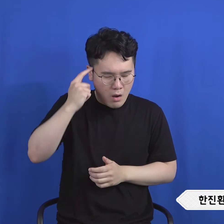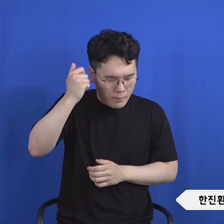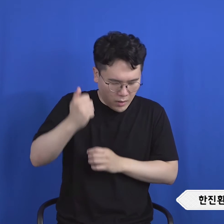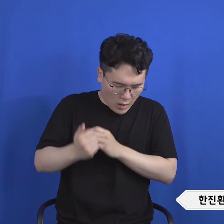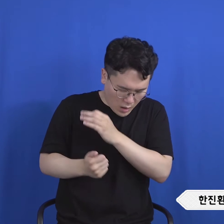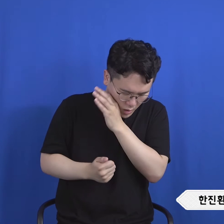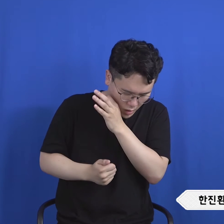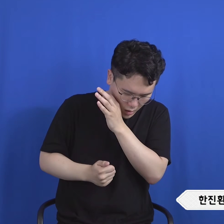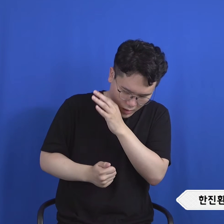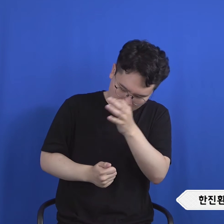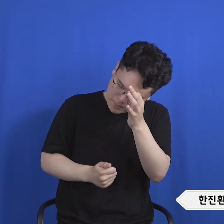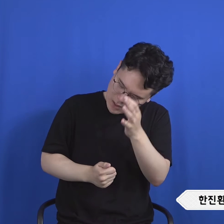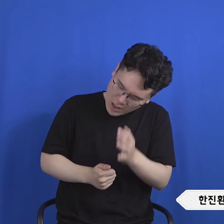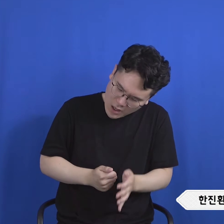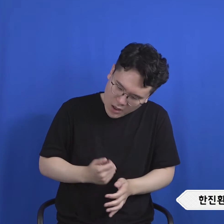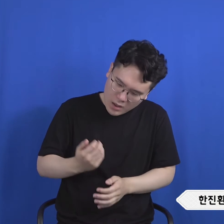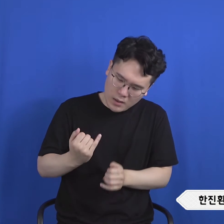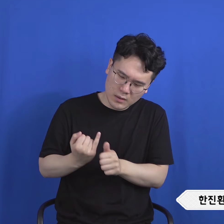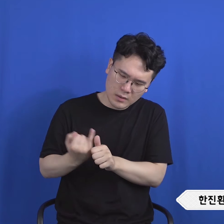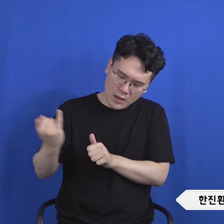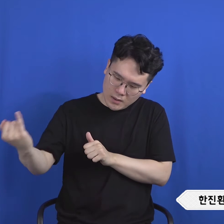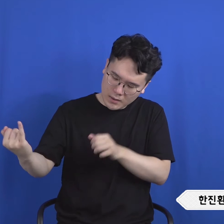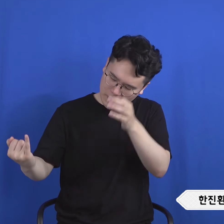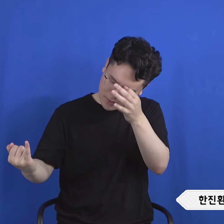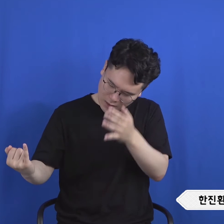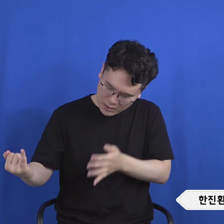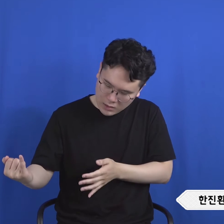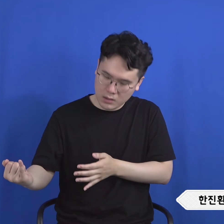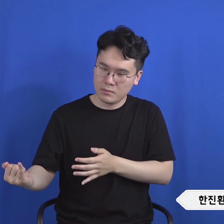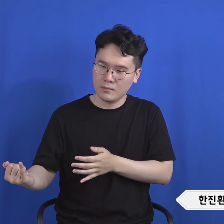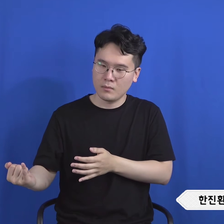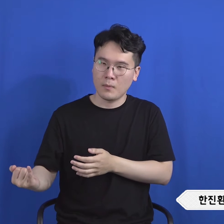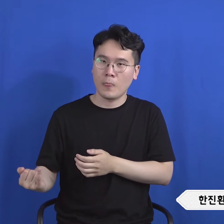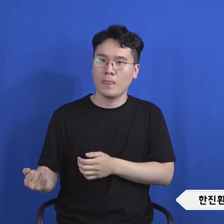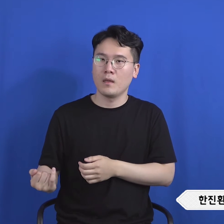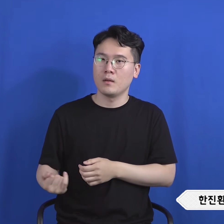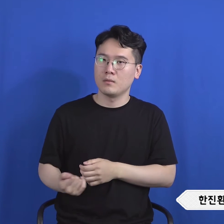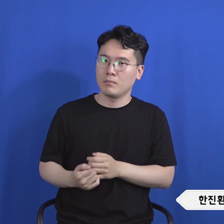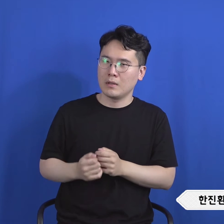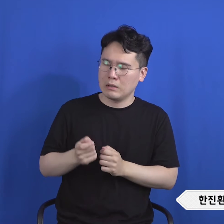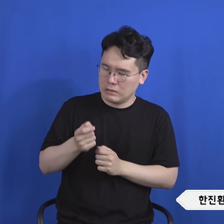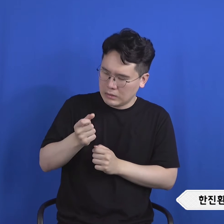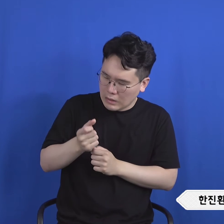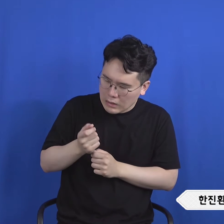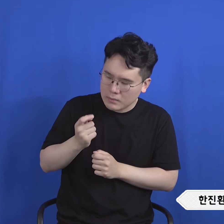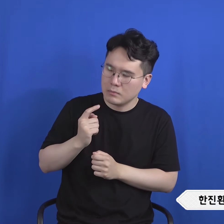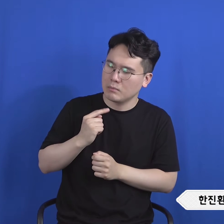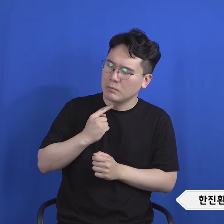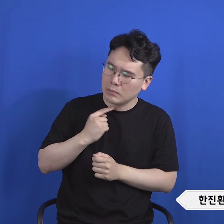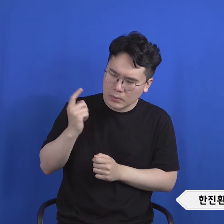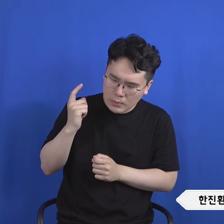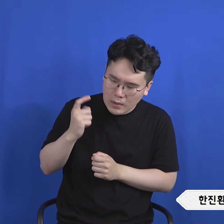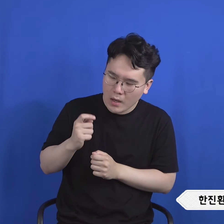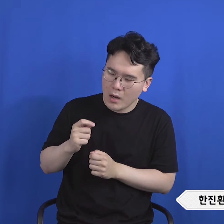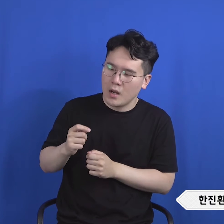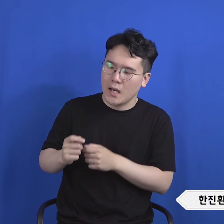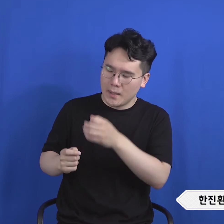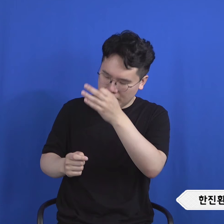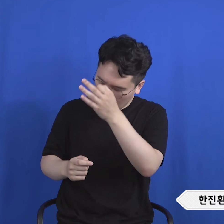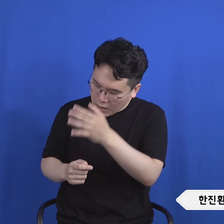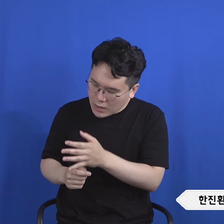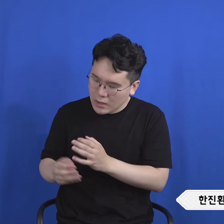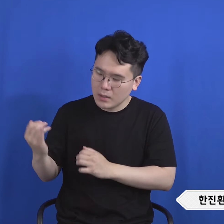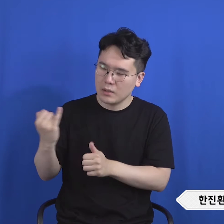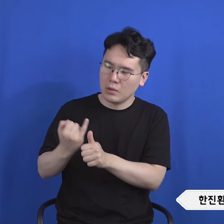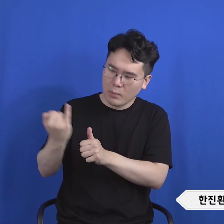참 창피하고 미안하기도 하고, 그래서 목사님이 떨리는 목소리로 여보 미안해, 내가